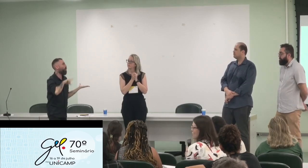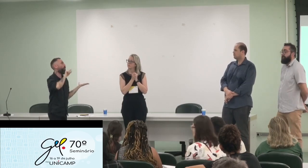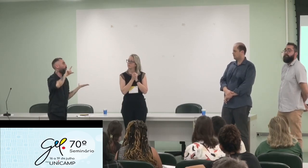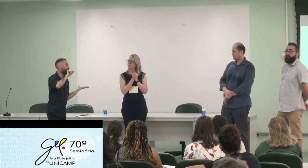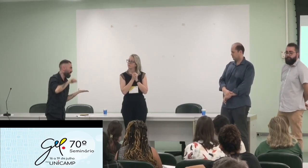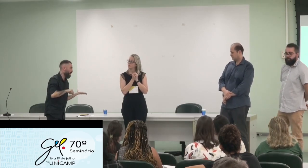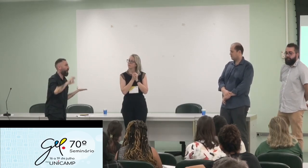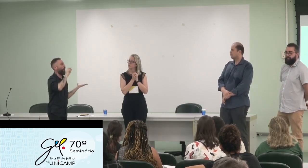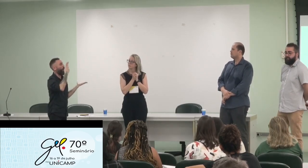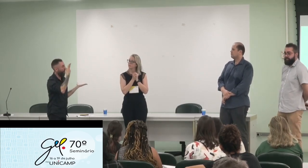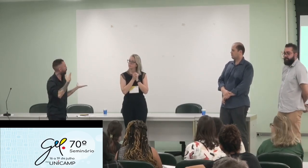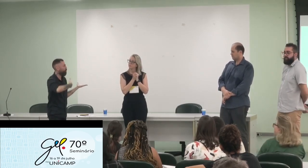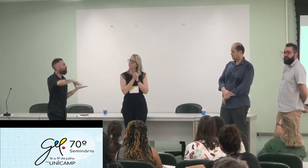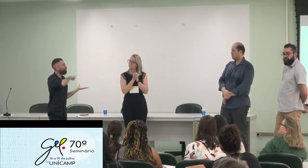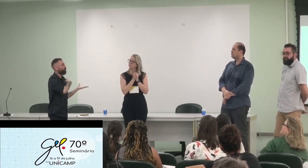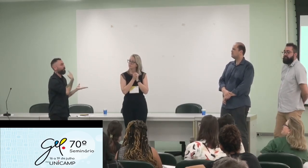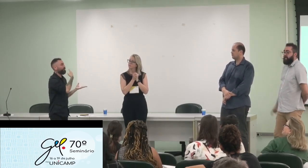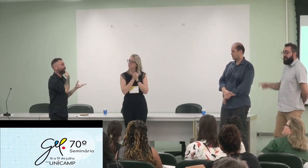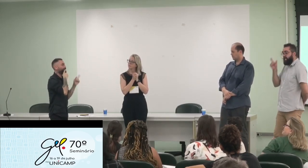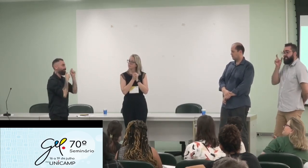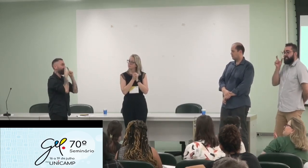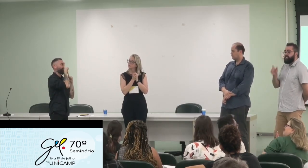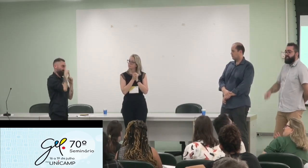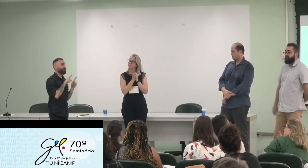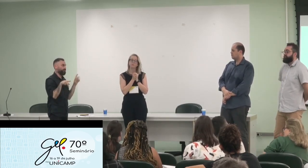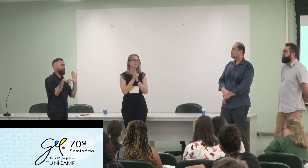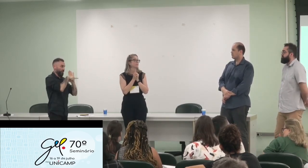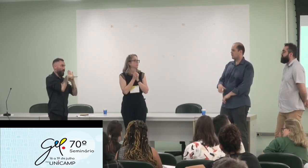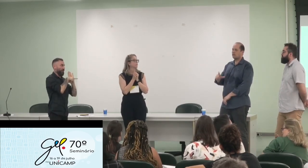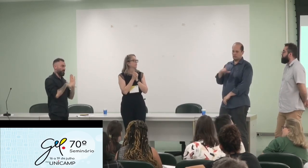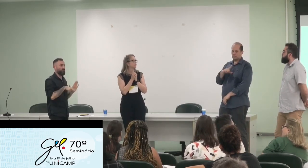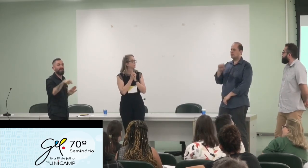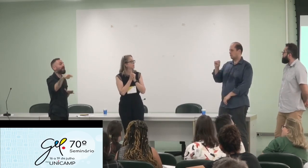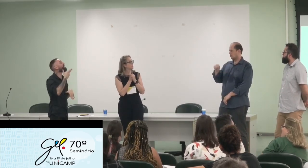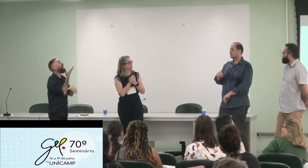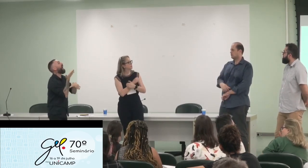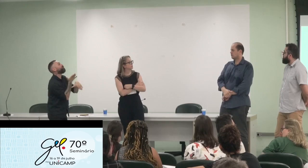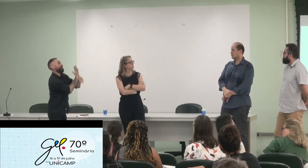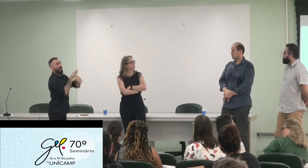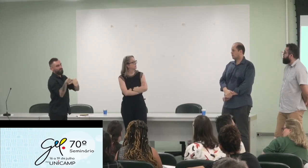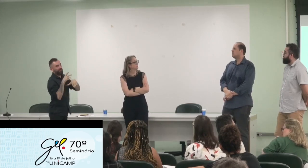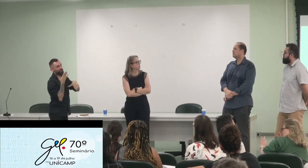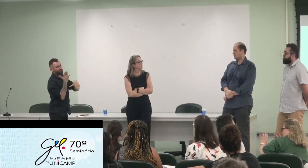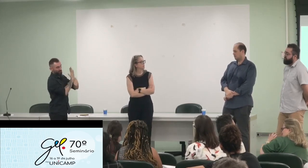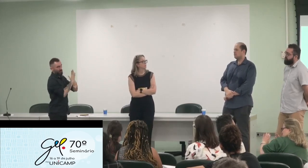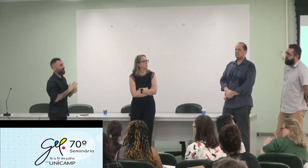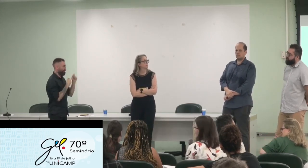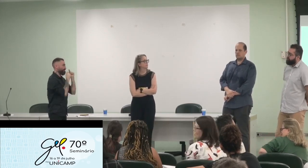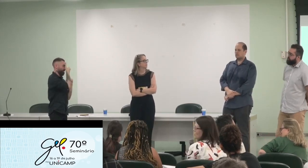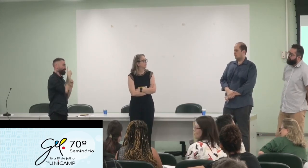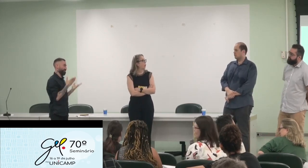envolvidos, né? Só nessa parte da boca do mouthing e não no sinal, no caso.